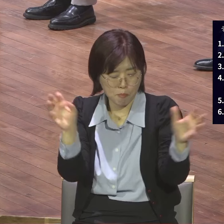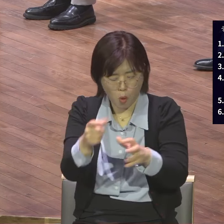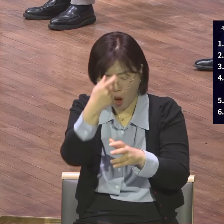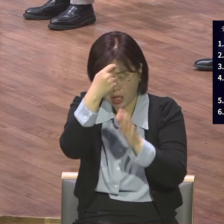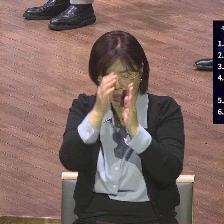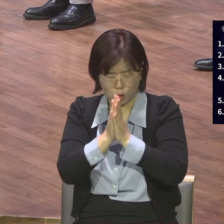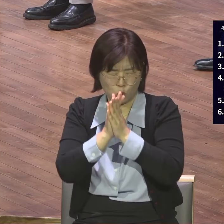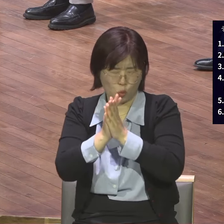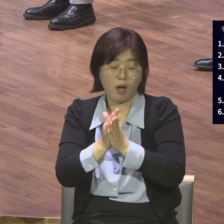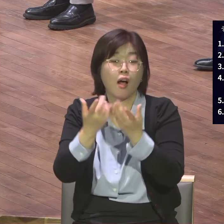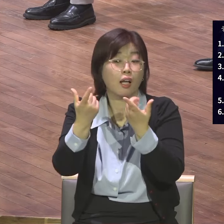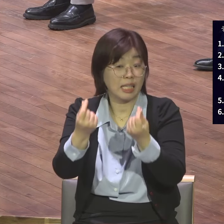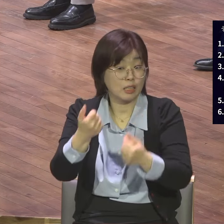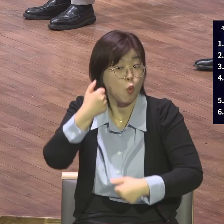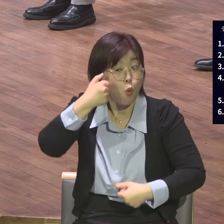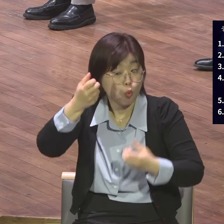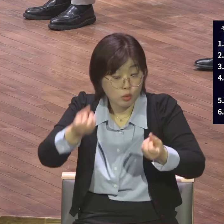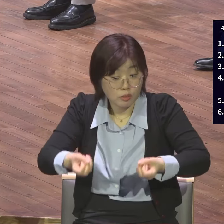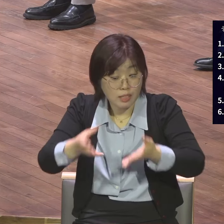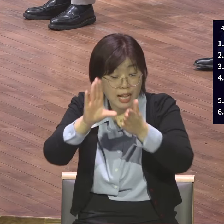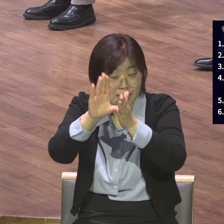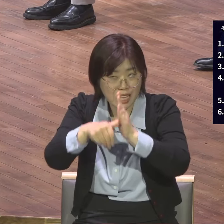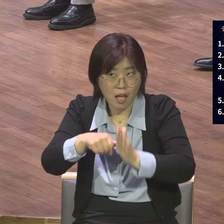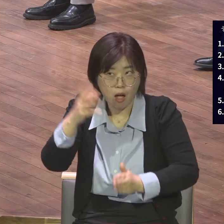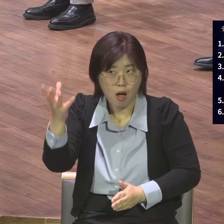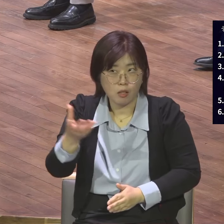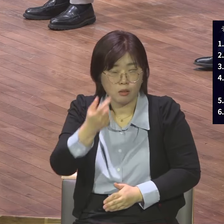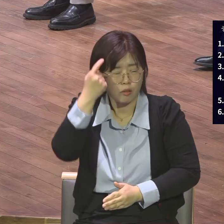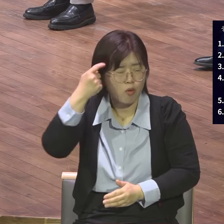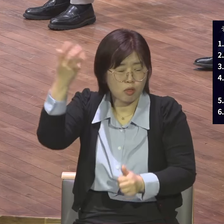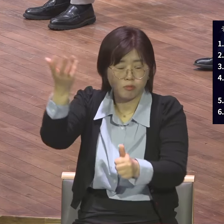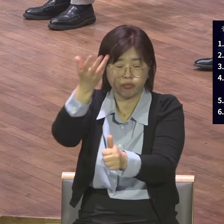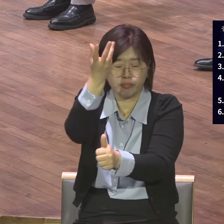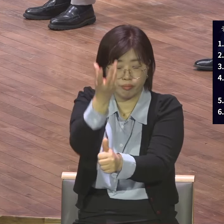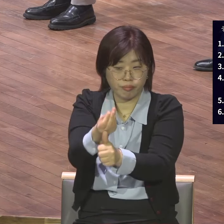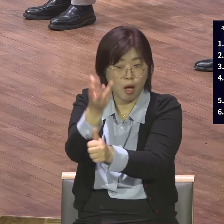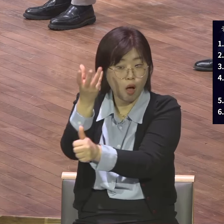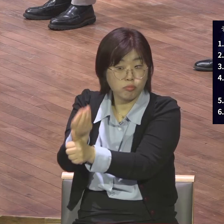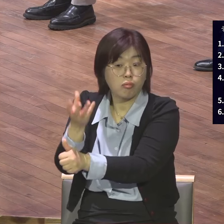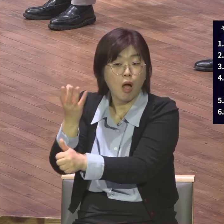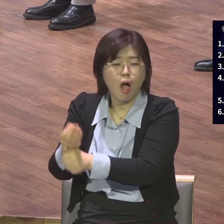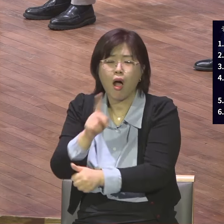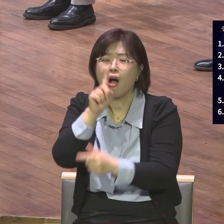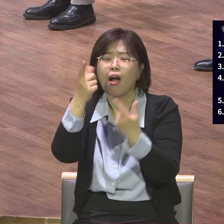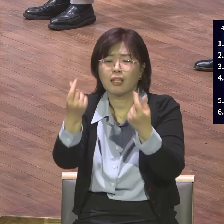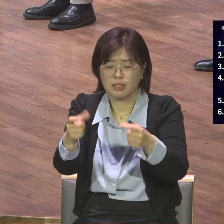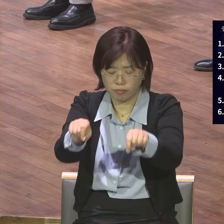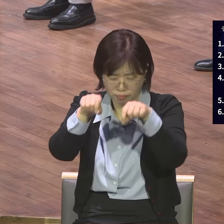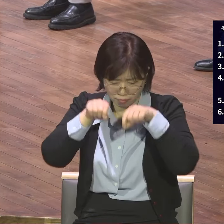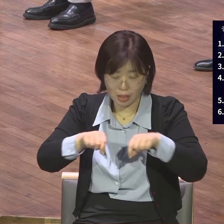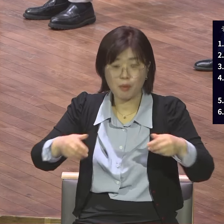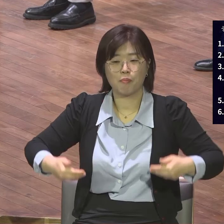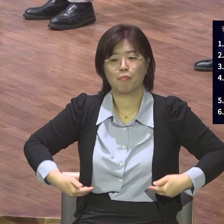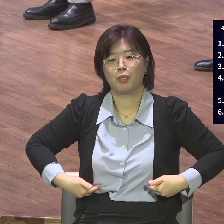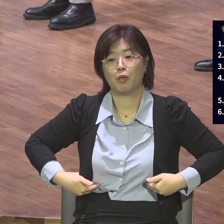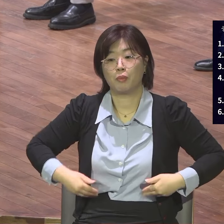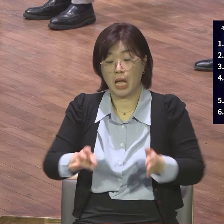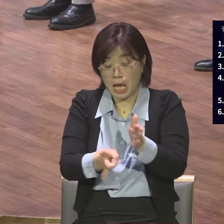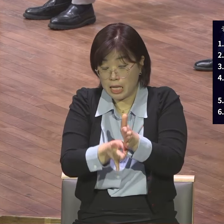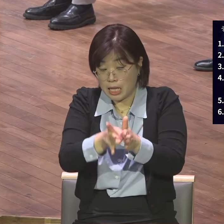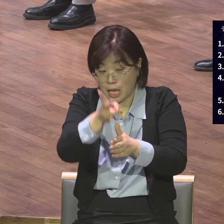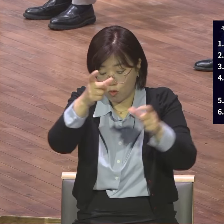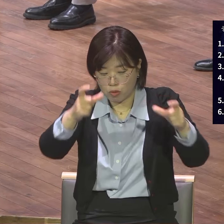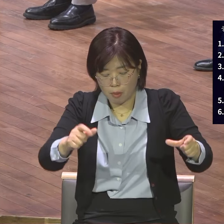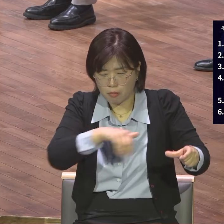오순절 성령이 임하시니 그들이 하나님의 큰 일을 선포했습니다. 얼마나 크게 부르짖었냐? 예루살렘 전체가 소동할